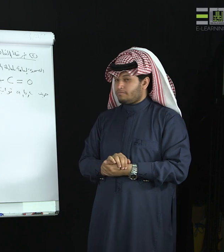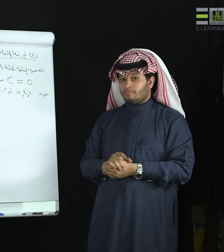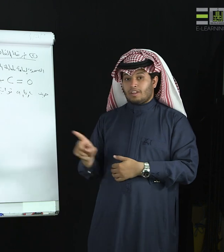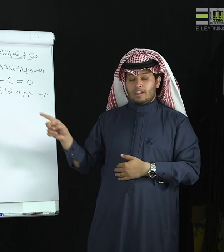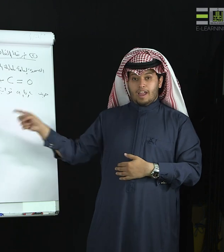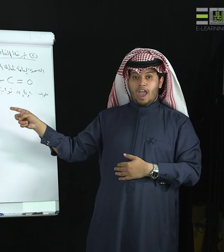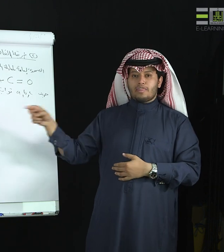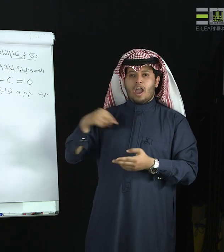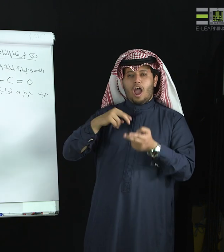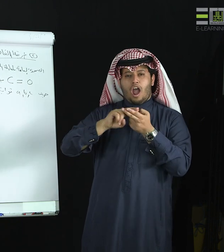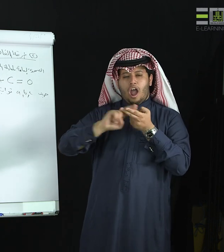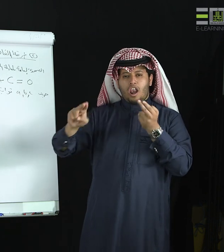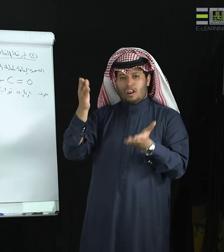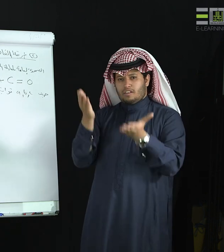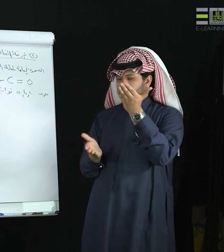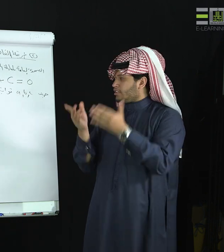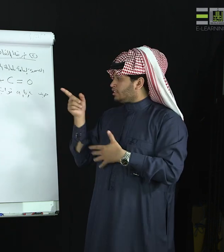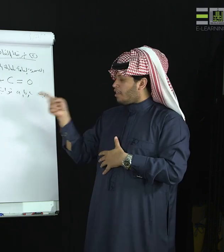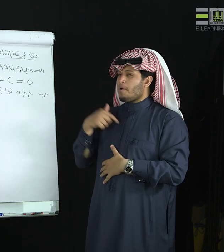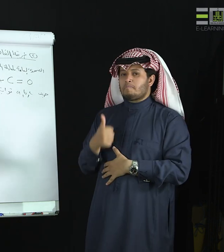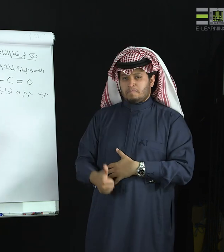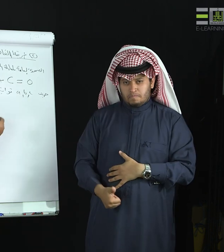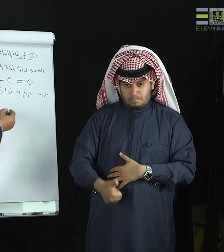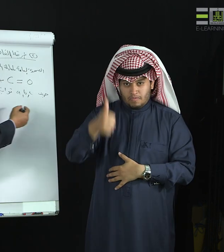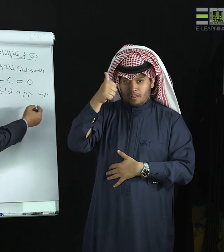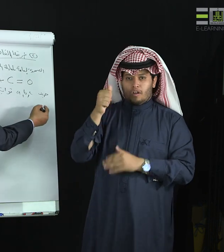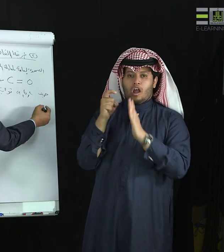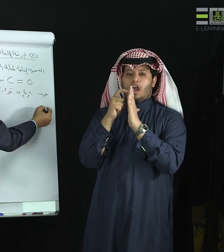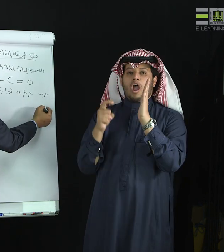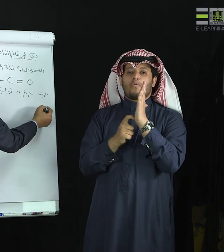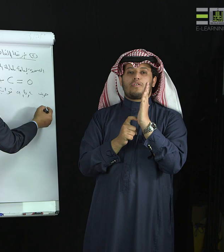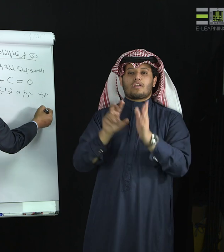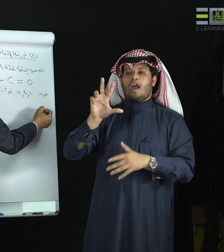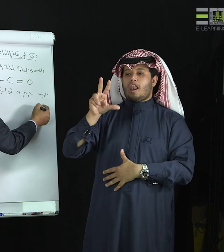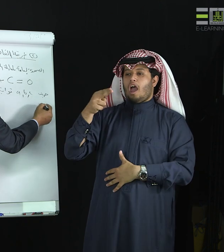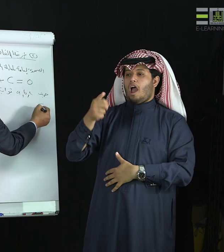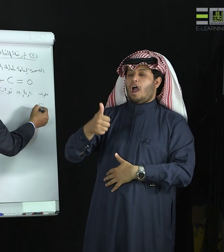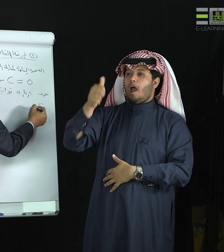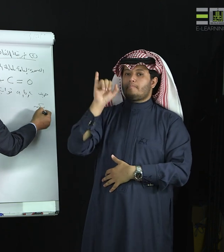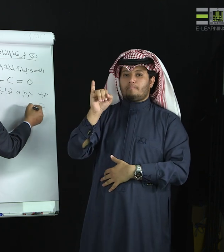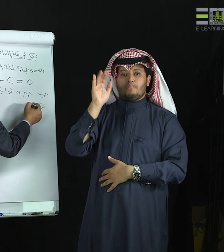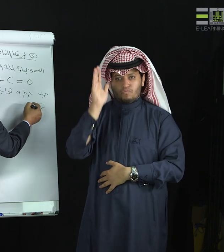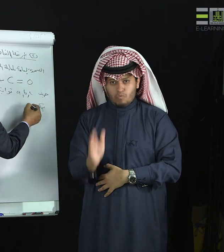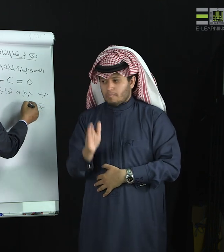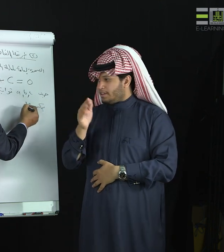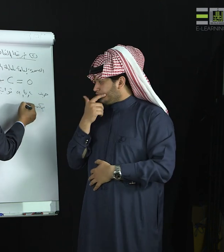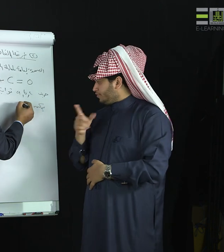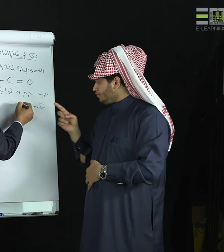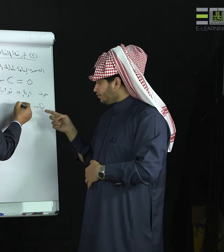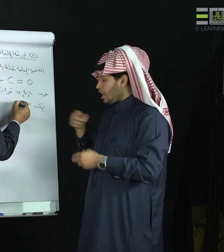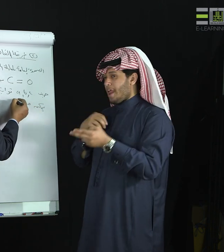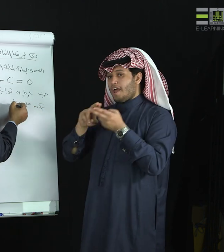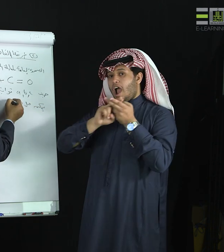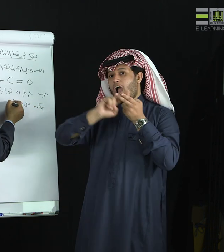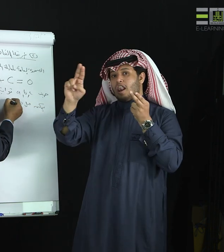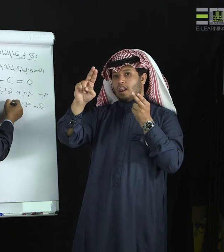حل هذا النوع من المعادلات يمكن باستخدام القانون العام، يمكن حل